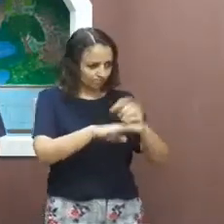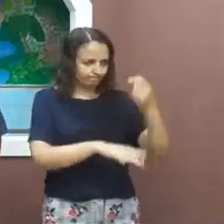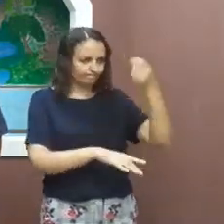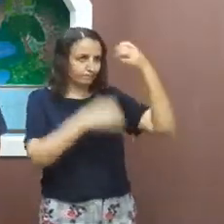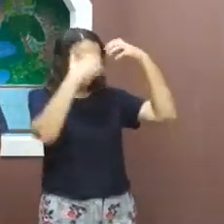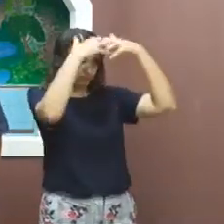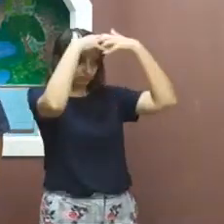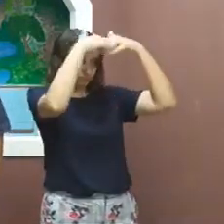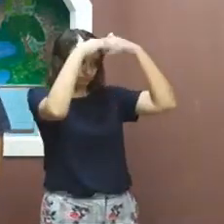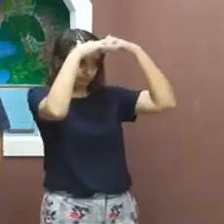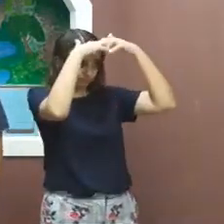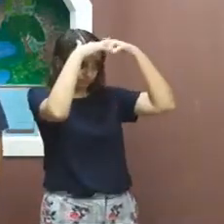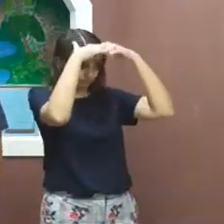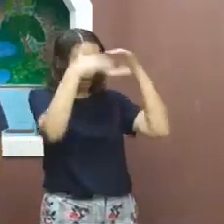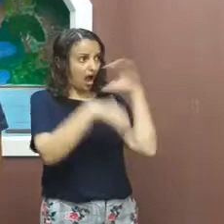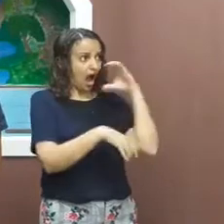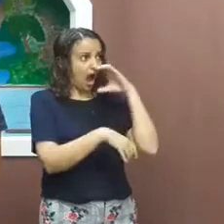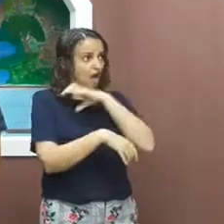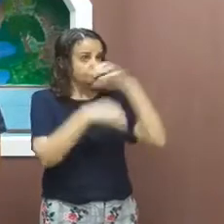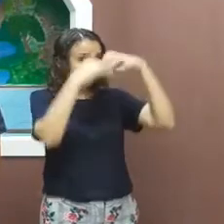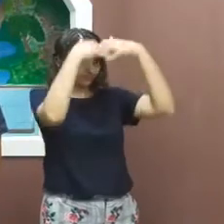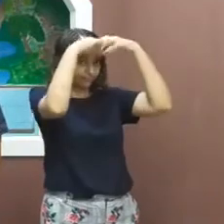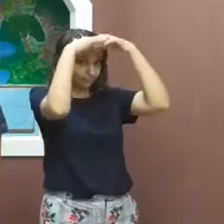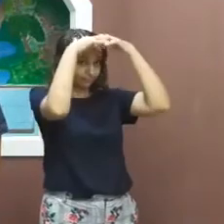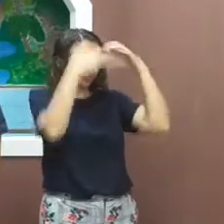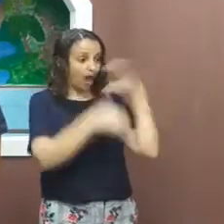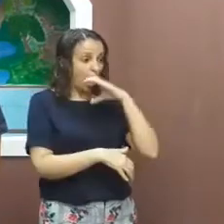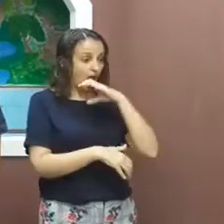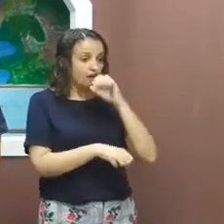Que as pessoas não conseguem parar de pensar.